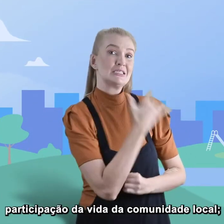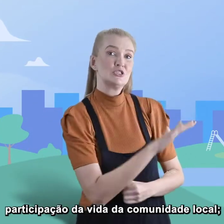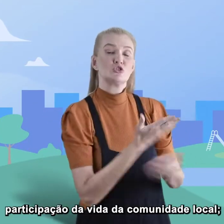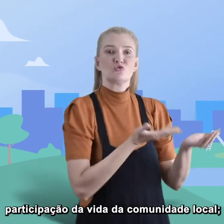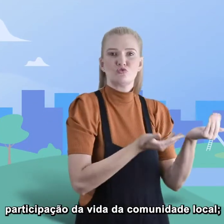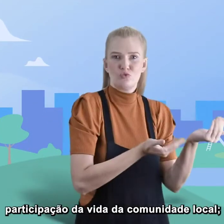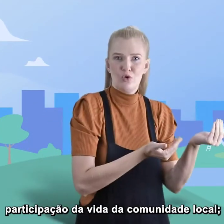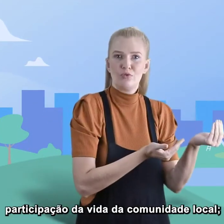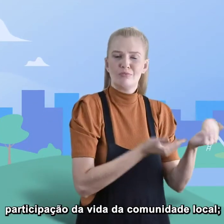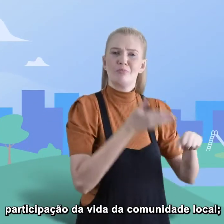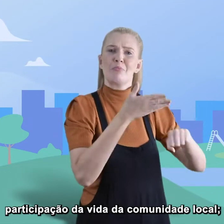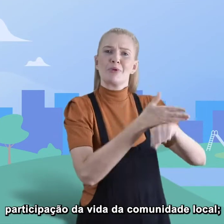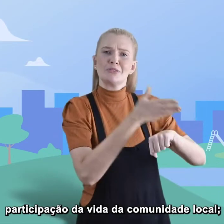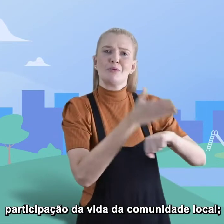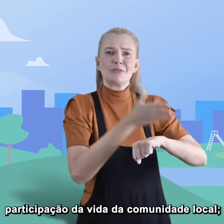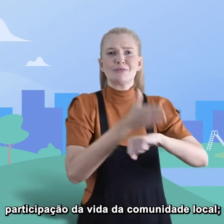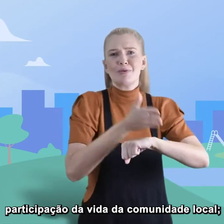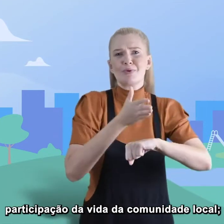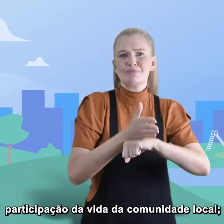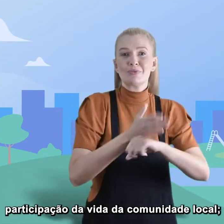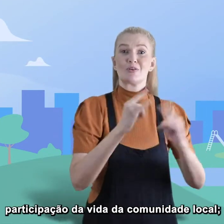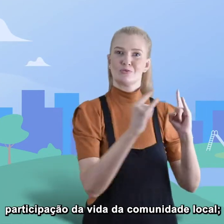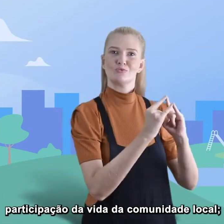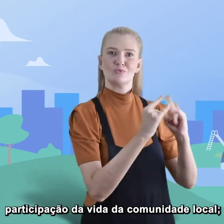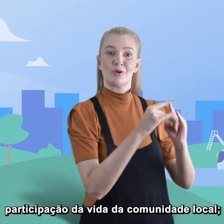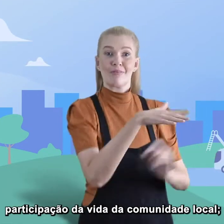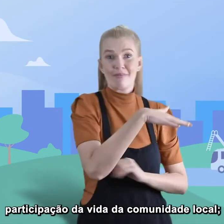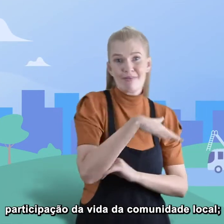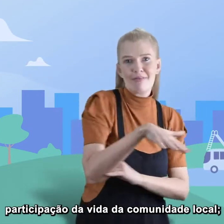Participação da vida da comunidade local.